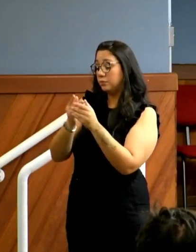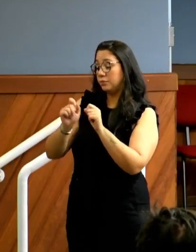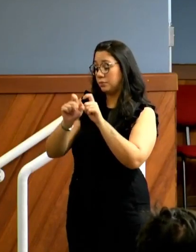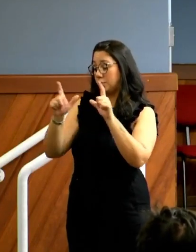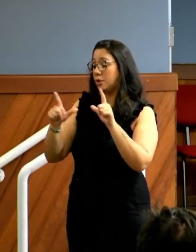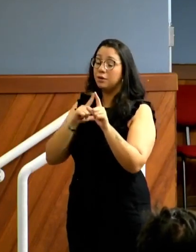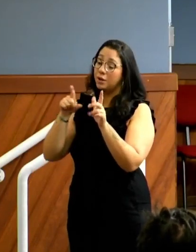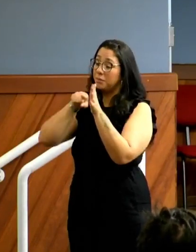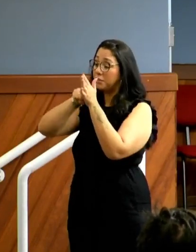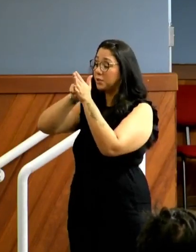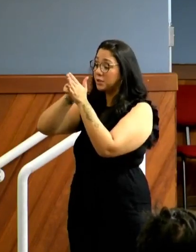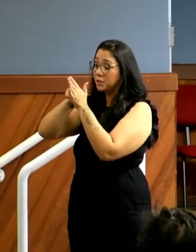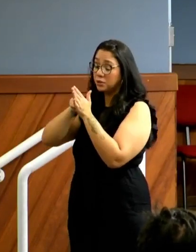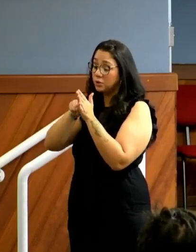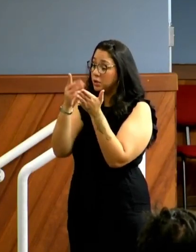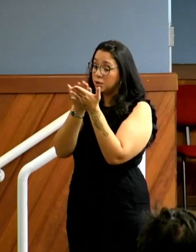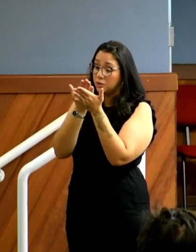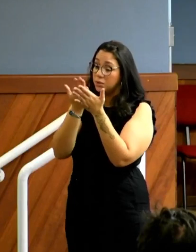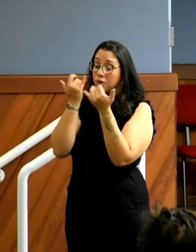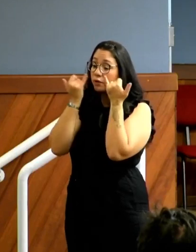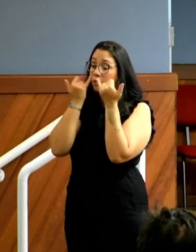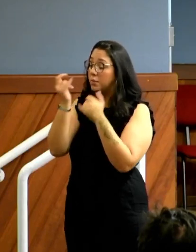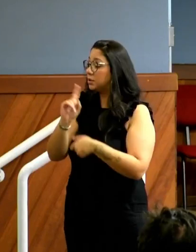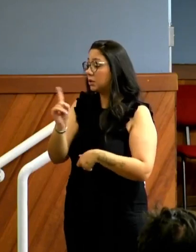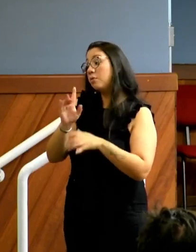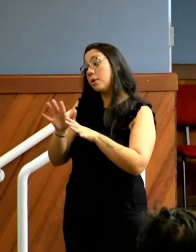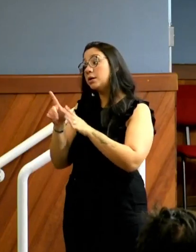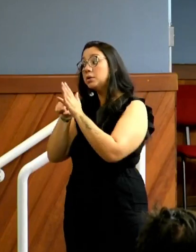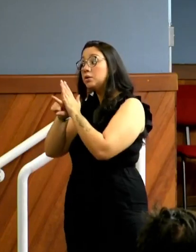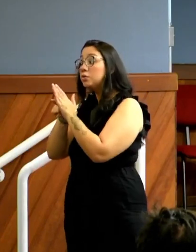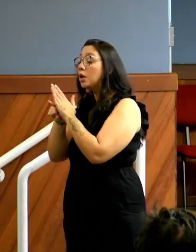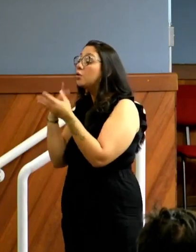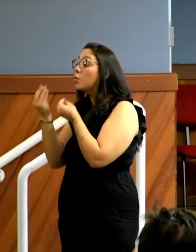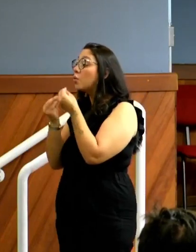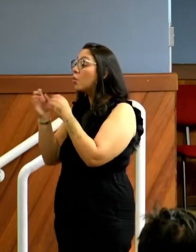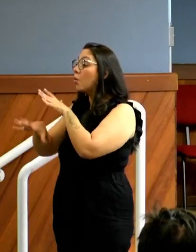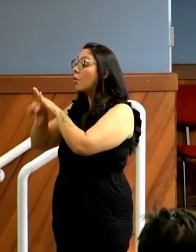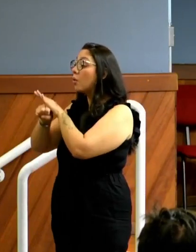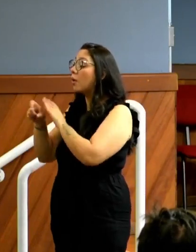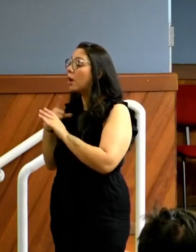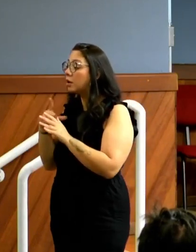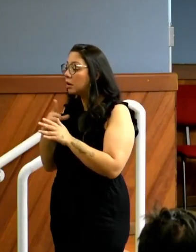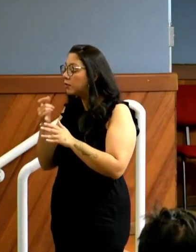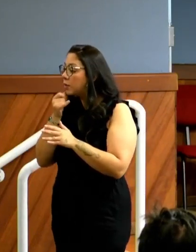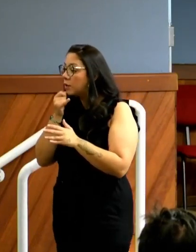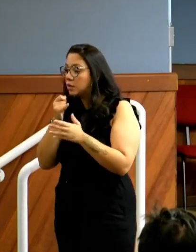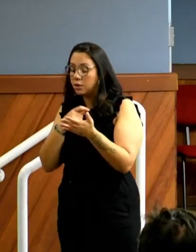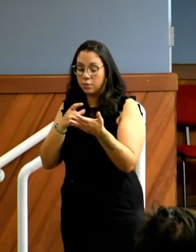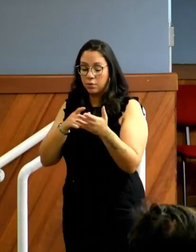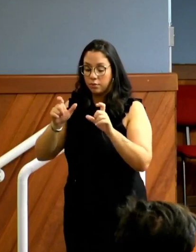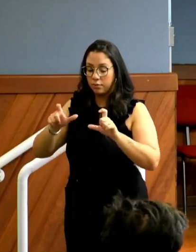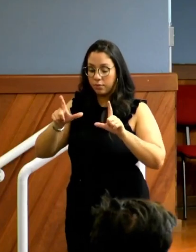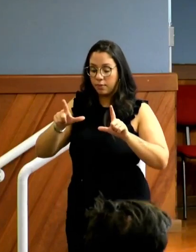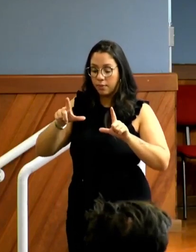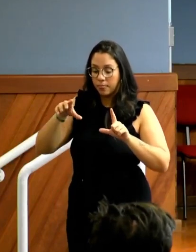Tem pesquisadores que não estão estudando a informação, mas estão estudando suporte. E a pessoa quer, por exemplo, ver marca d'água. Gente, desculpa,